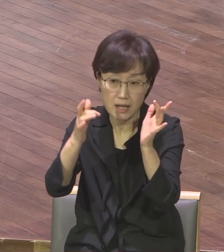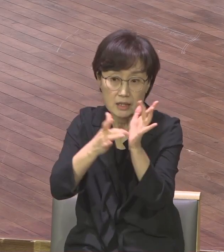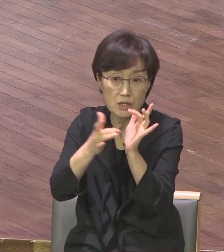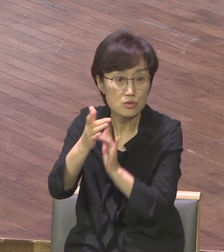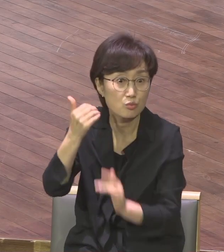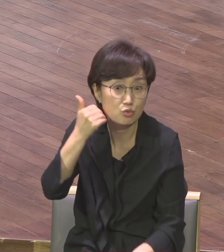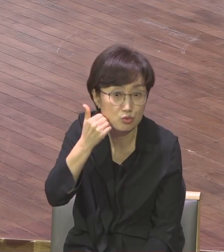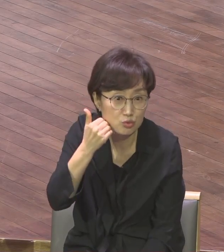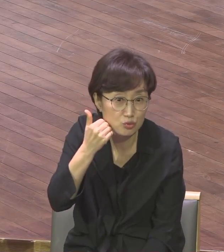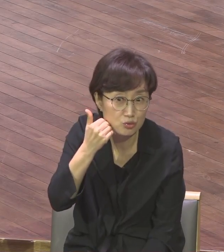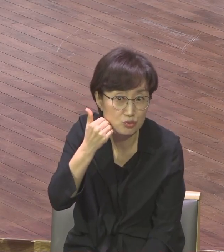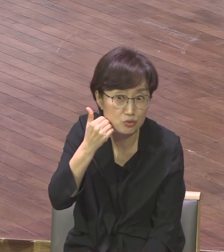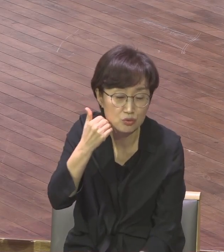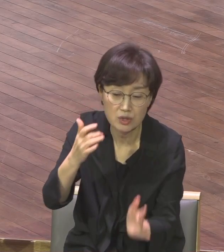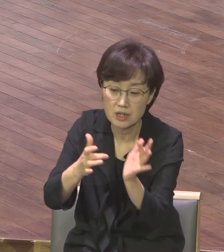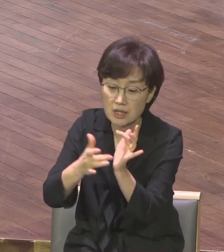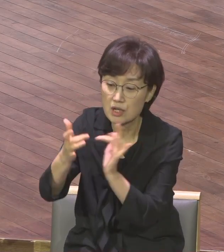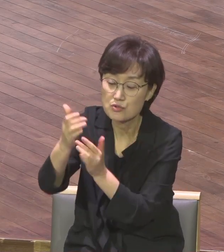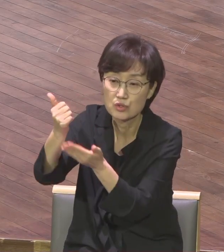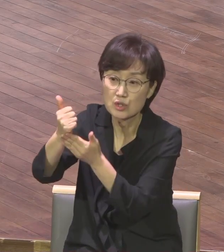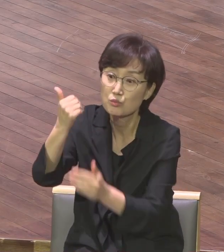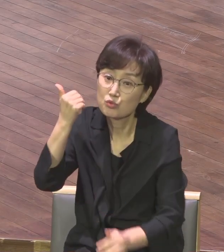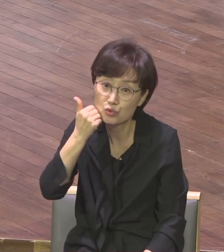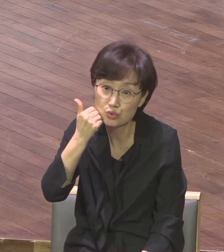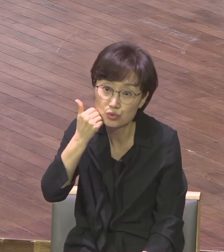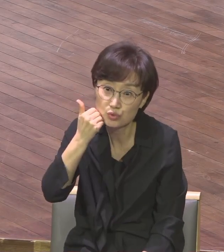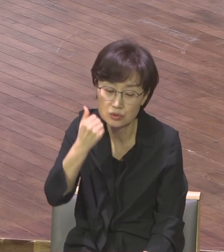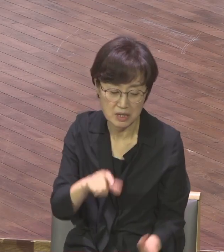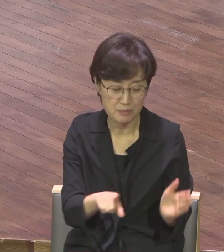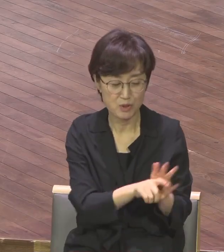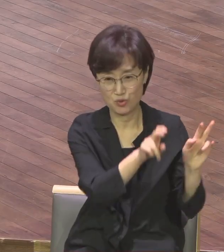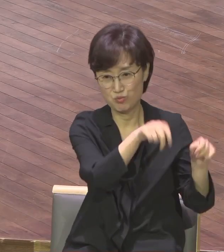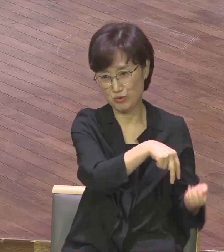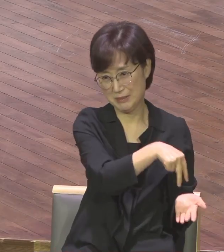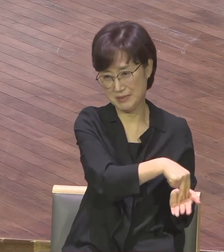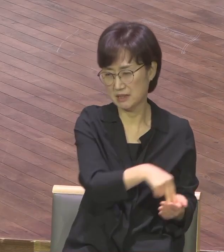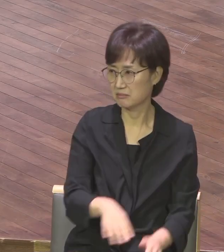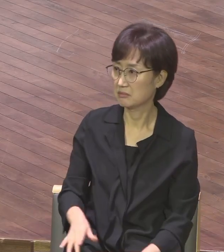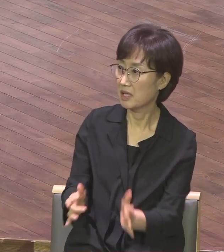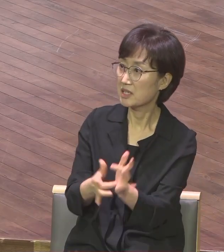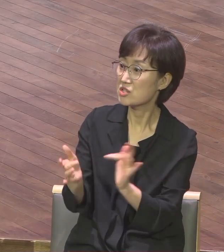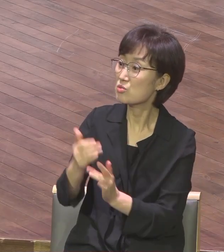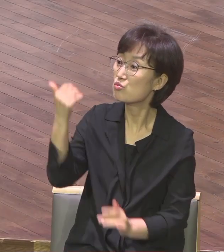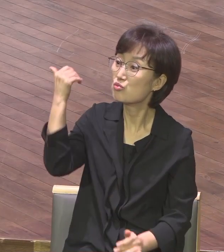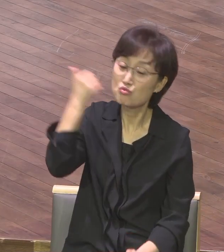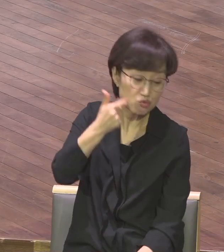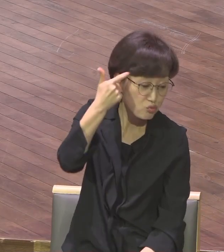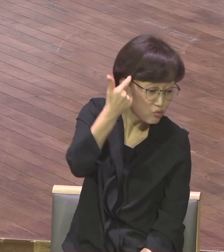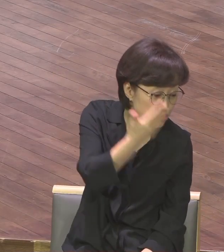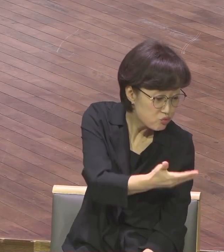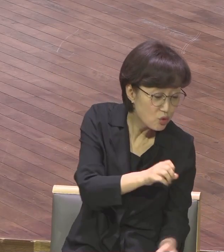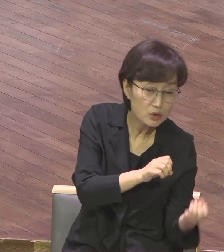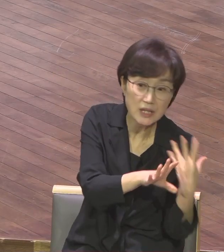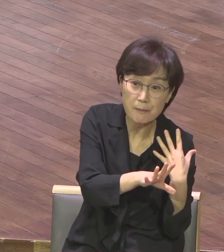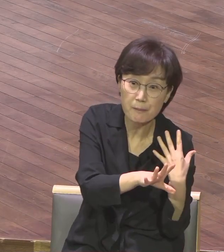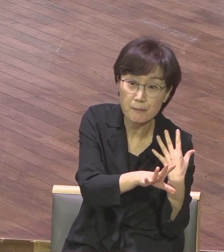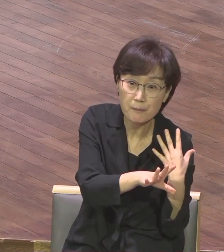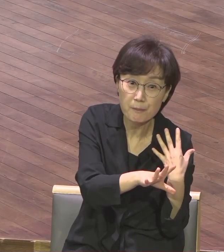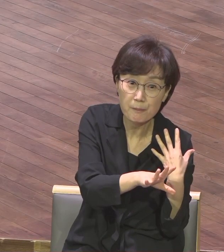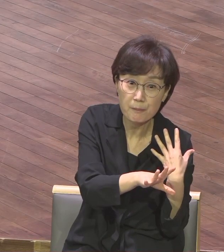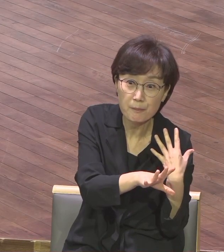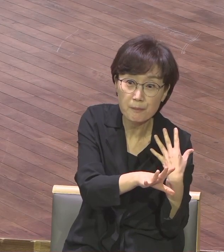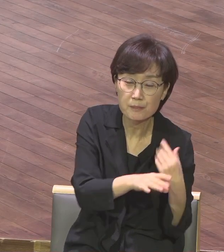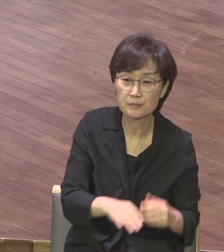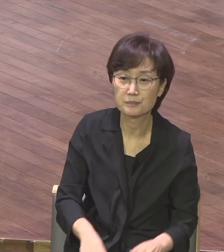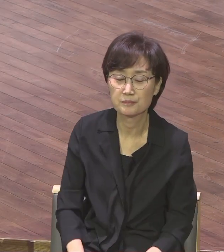누구입니까? 예수님이 누구입니까? 예를 들면 불신자가 예수님은 누구입니까? 라고 질문했을 때 뭐라고 답을 해야